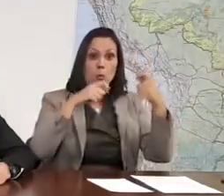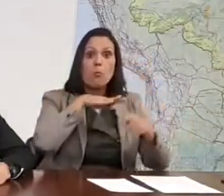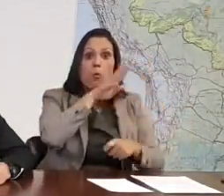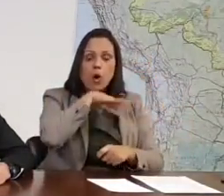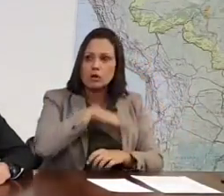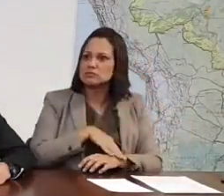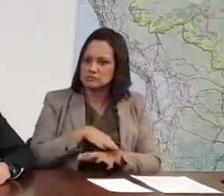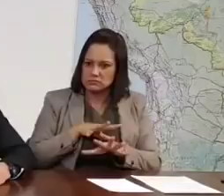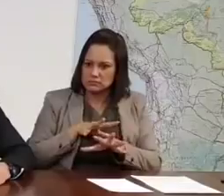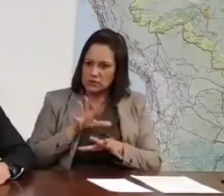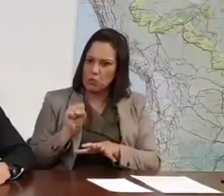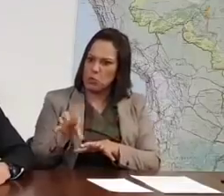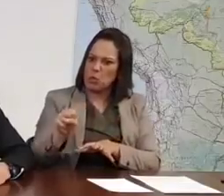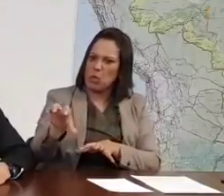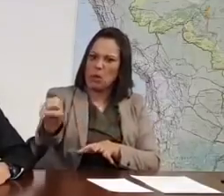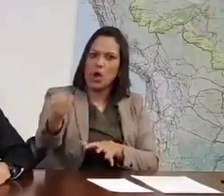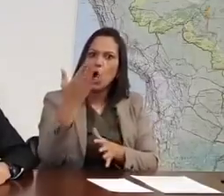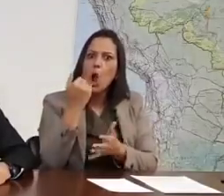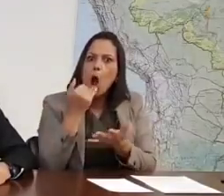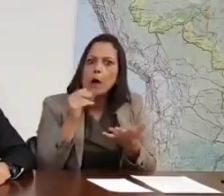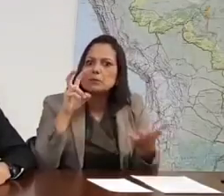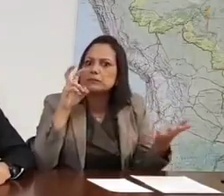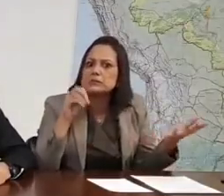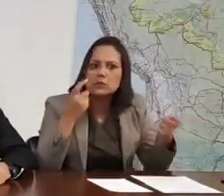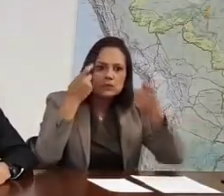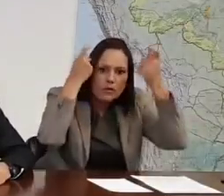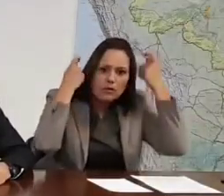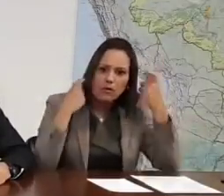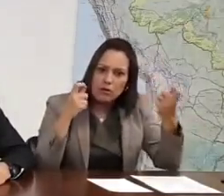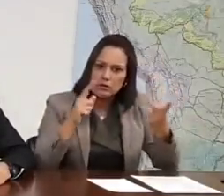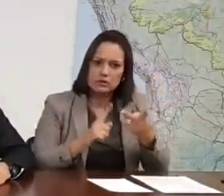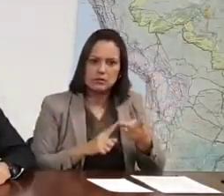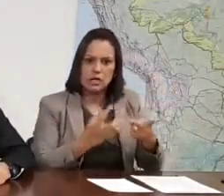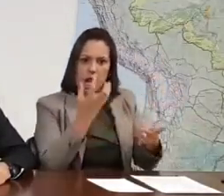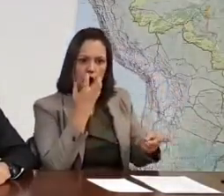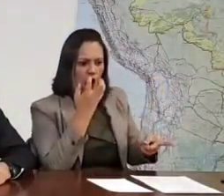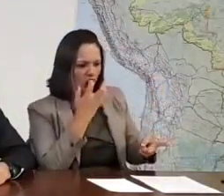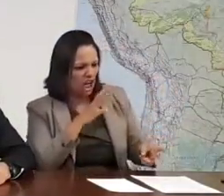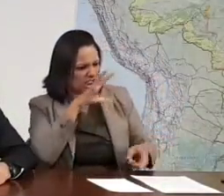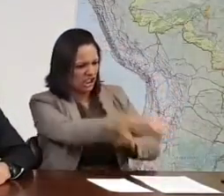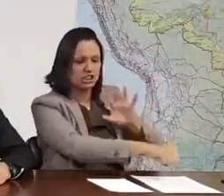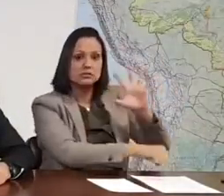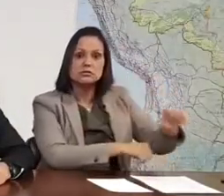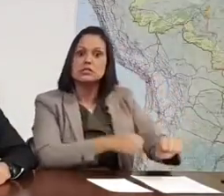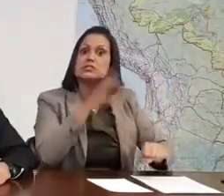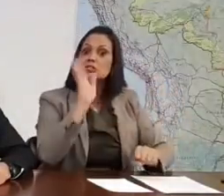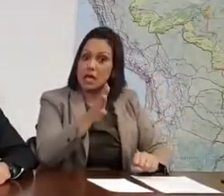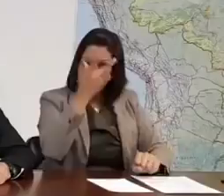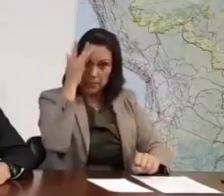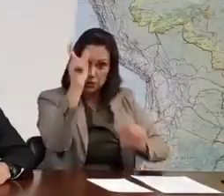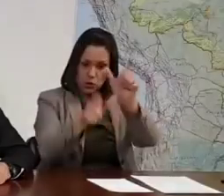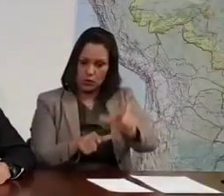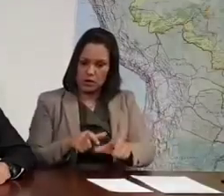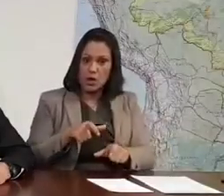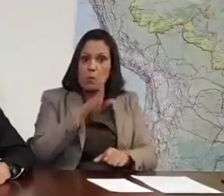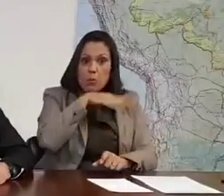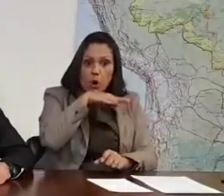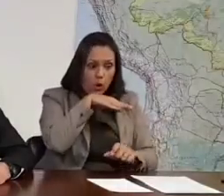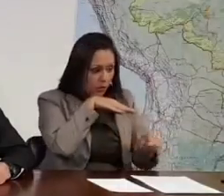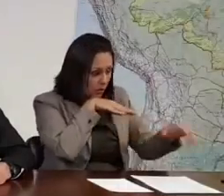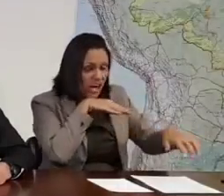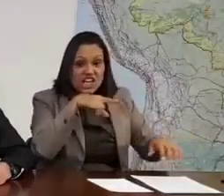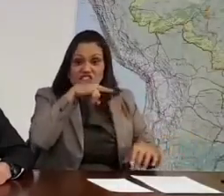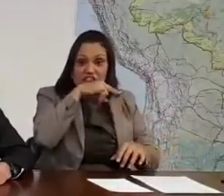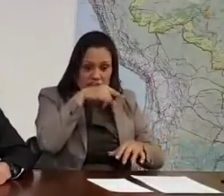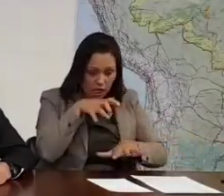cordeiros, atacam os cães, atacam as pessoas e ferem as pessoas. E já mataram pessoas. Portanto,